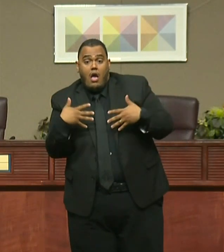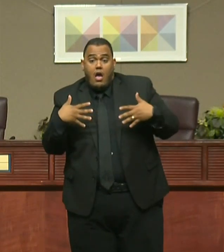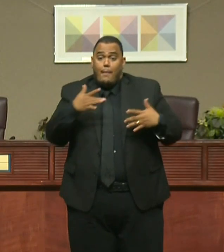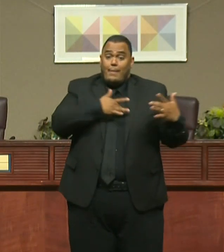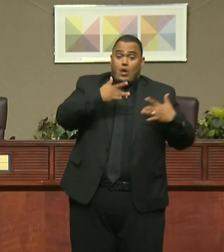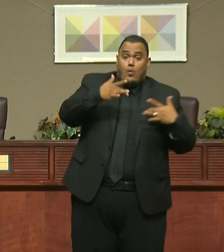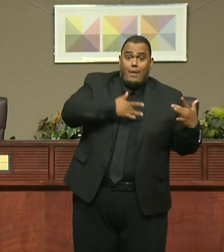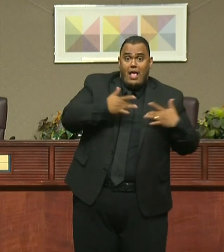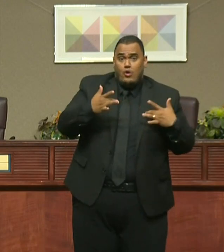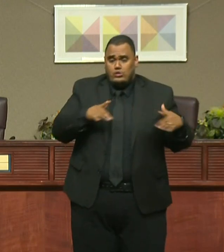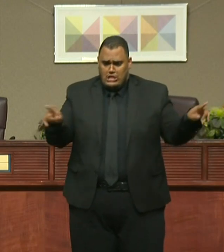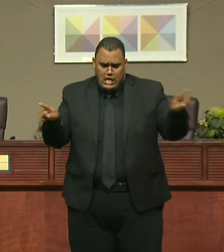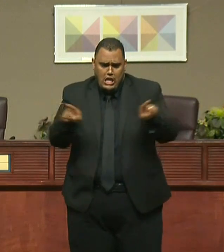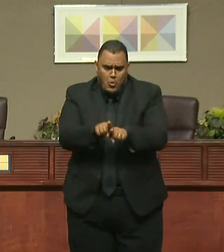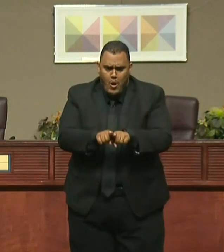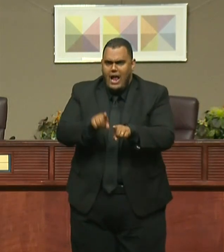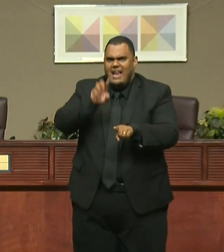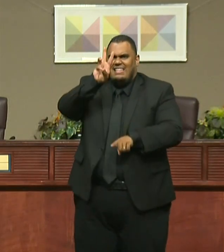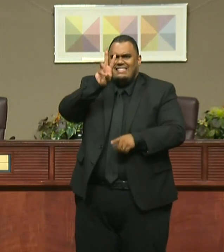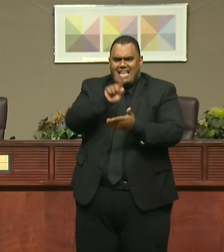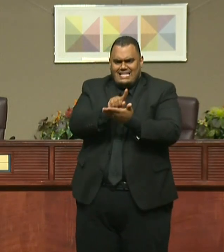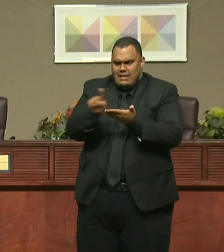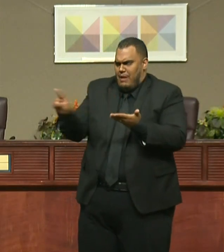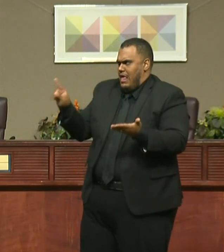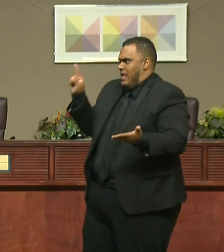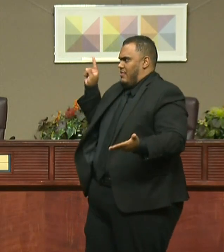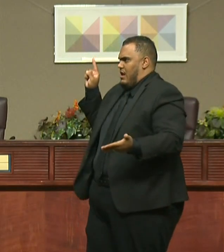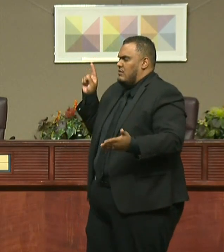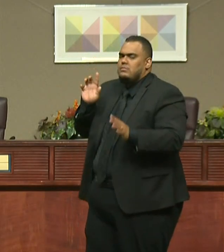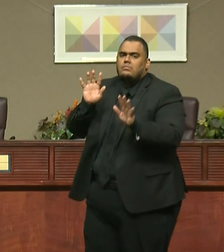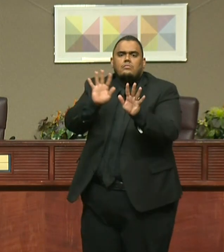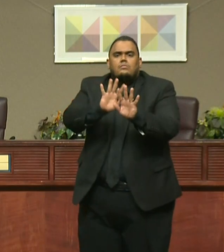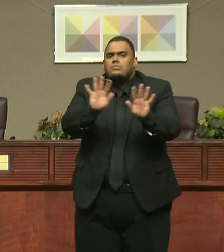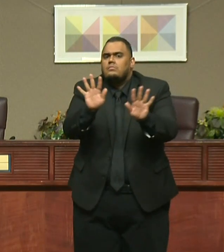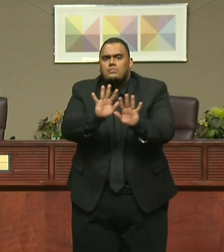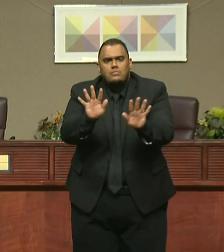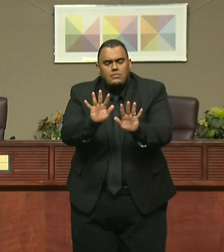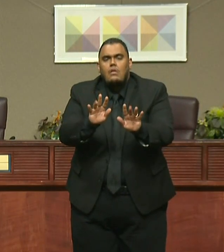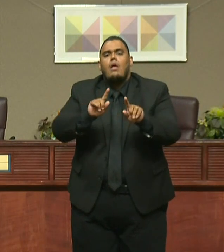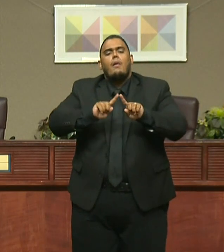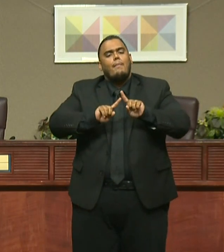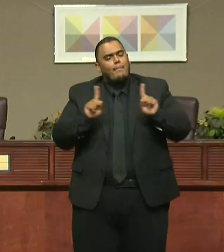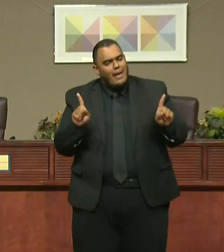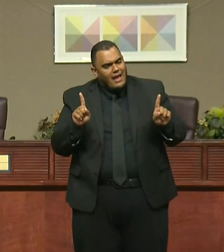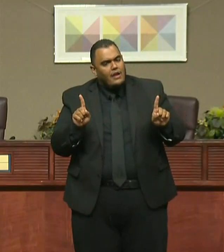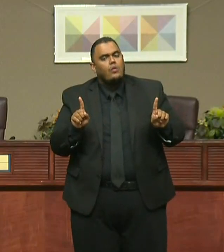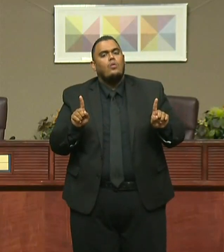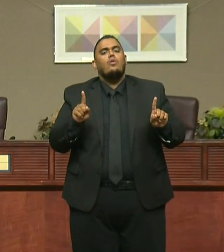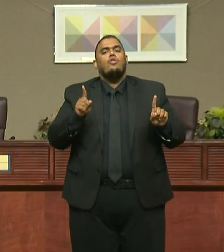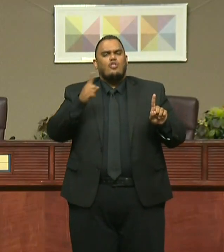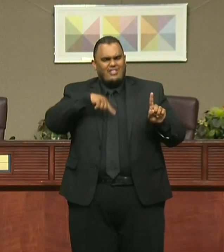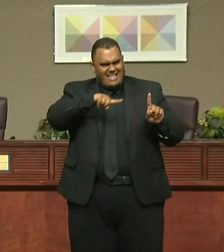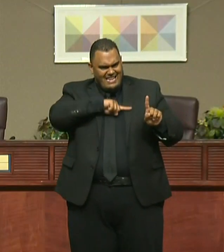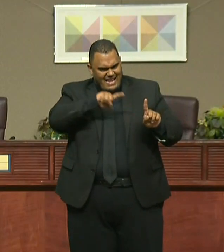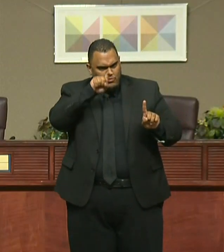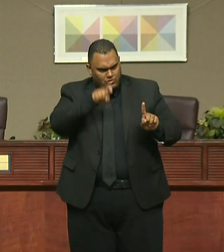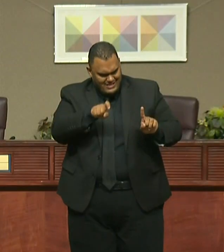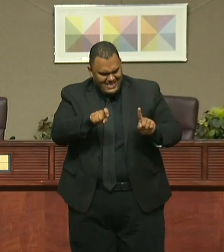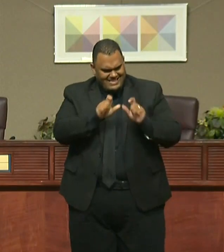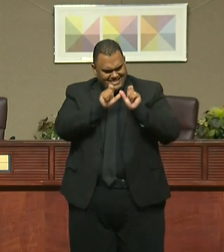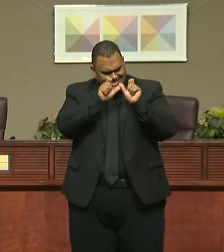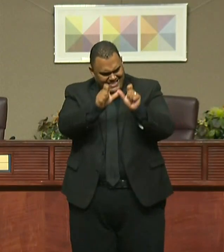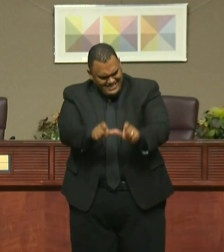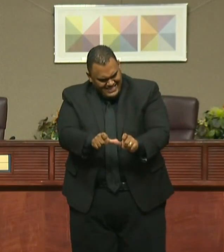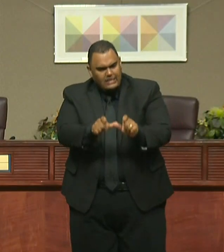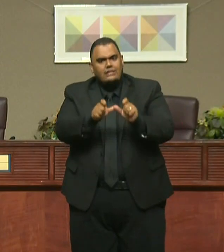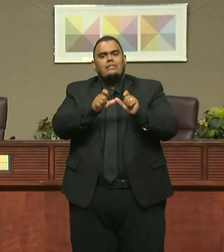semanas. Pero si no retomamos las medidas que nos pusieron en el lugar donde estábamos, volveremos a estar. Tenemos que usar